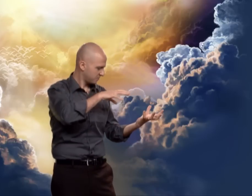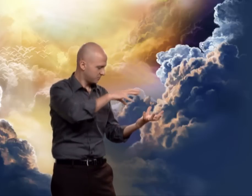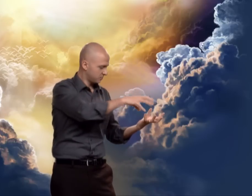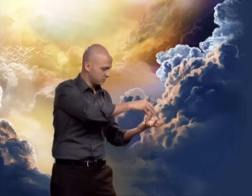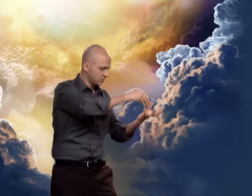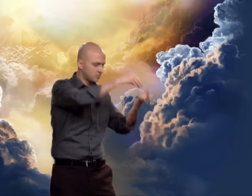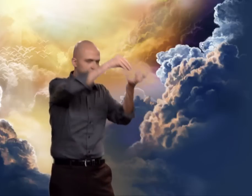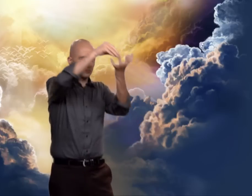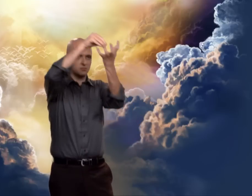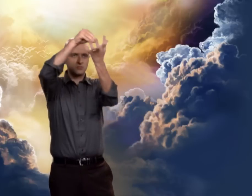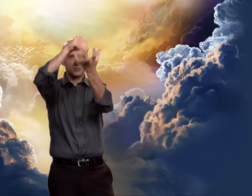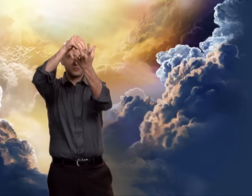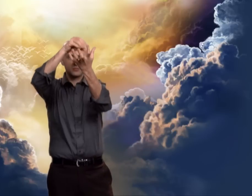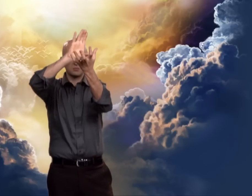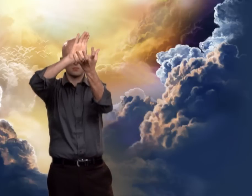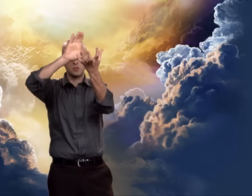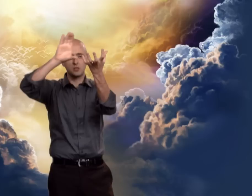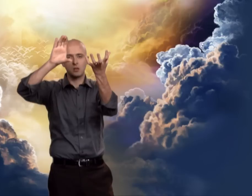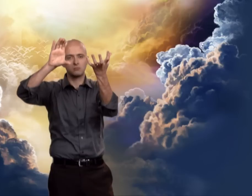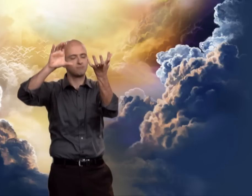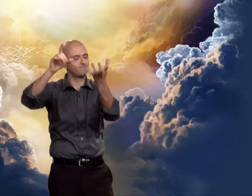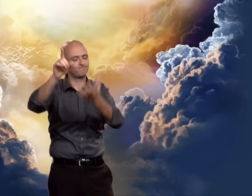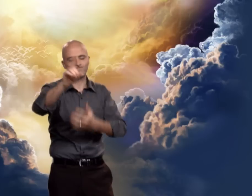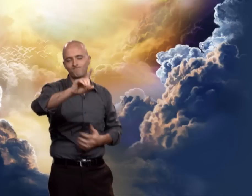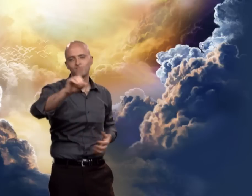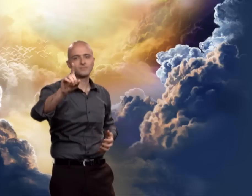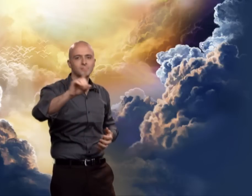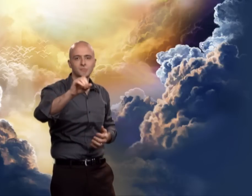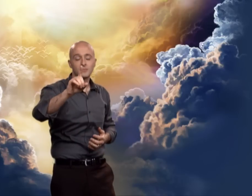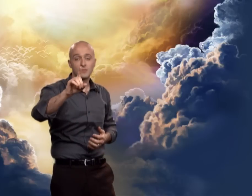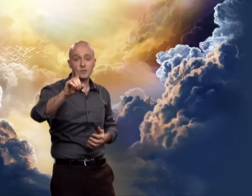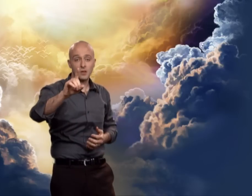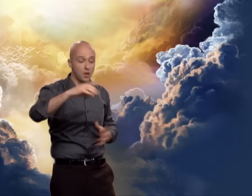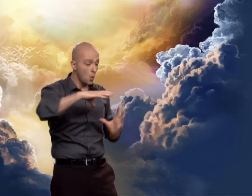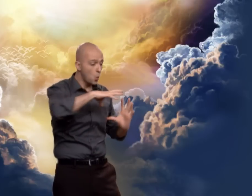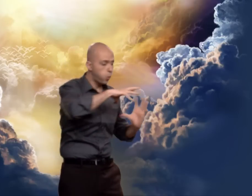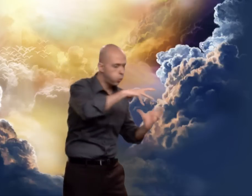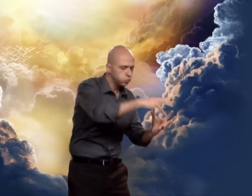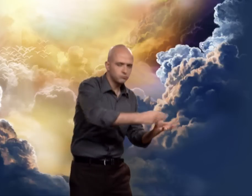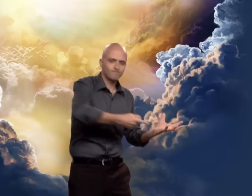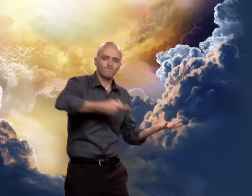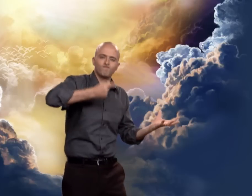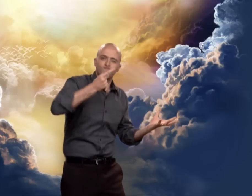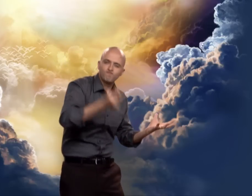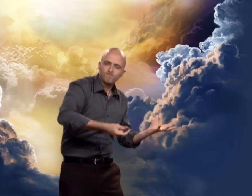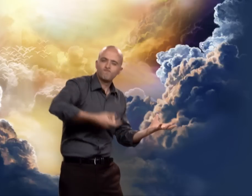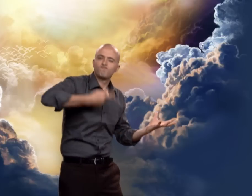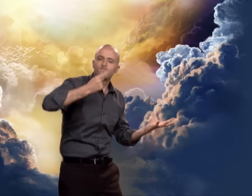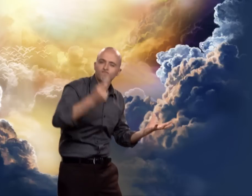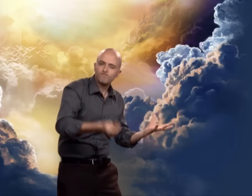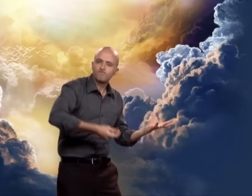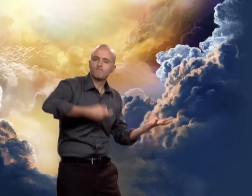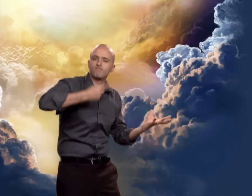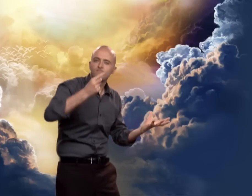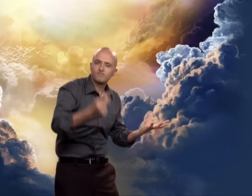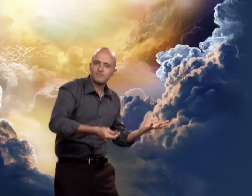céu, como poderia Paulo haver dito que, se não há ressurreição, os que dormiram em Cristo estão perdidos?